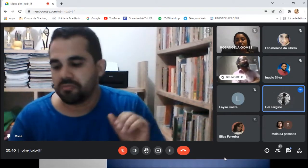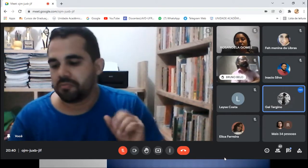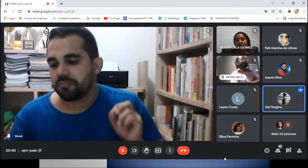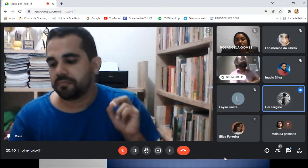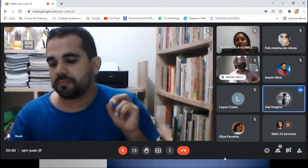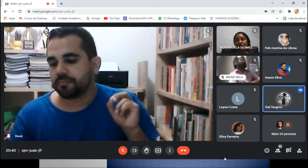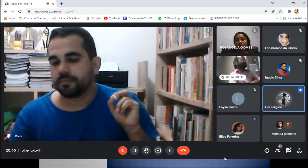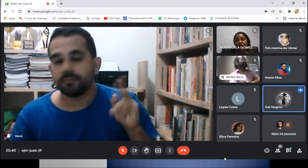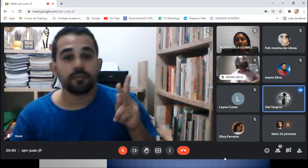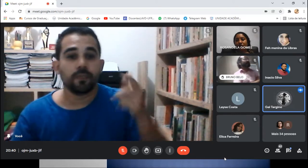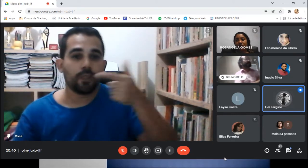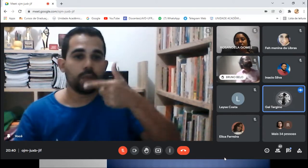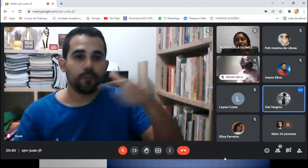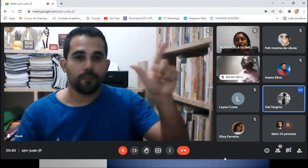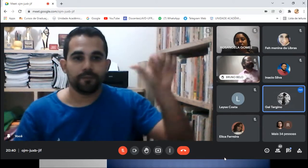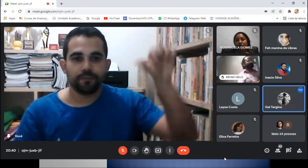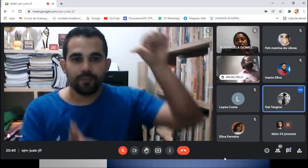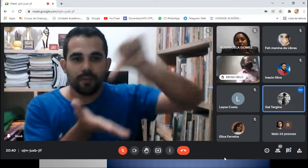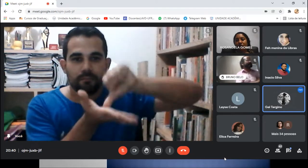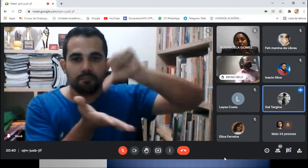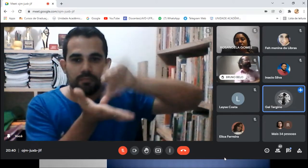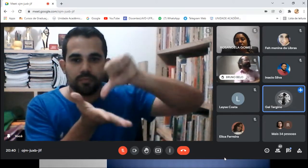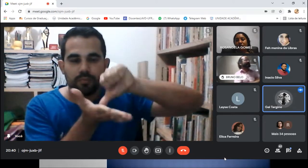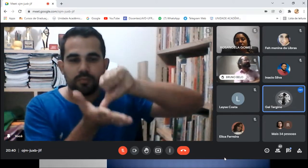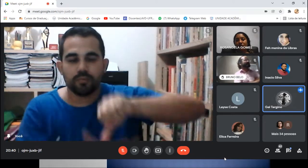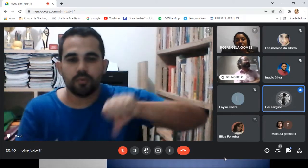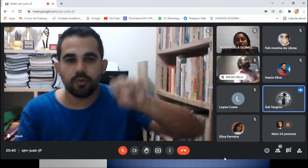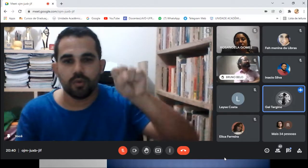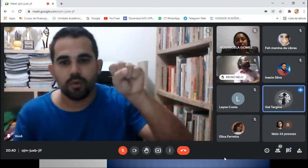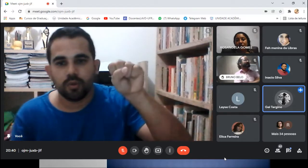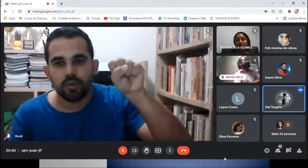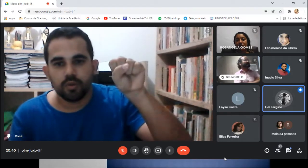Não tem nenhuma dúvida? Ok, então vamos para outro polo.